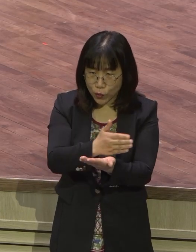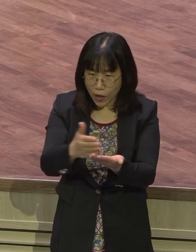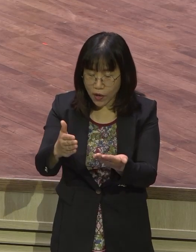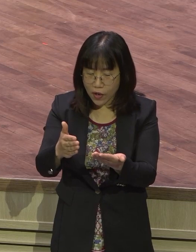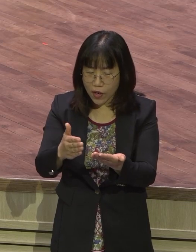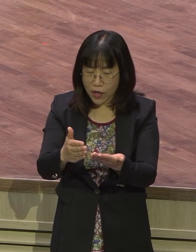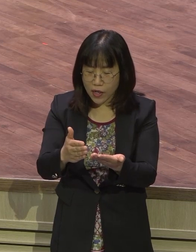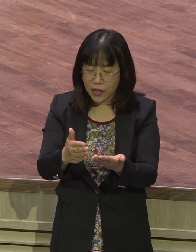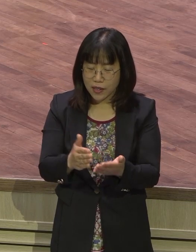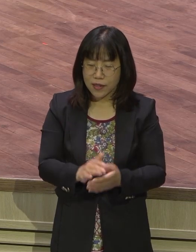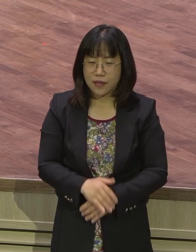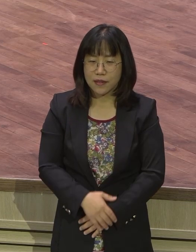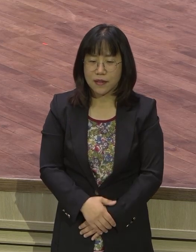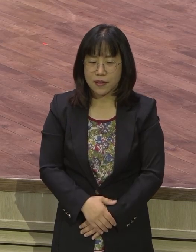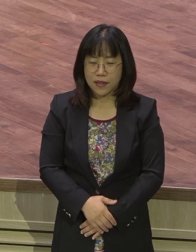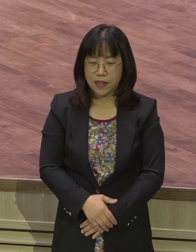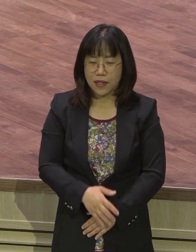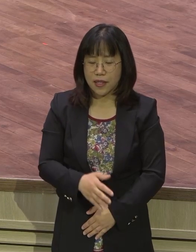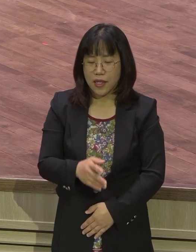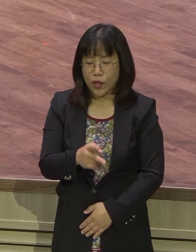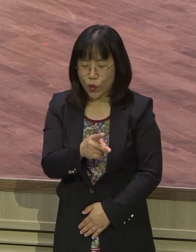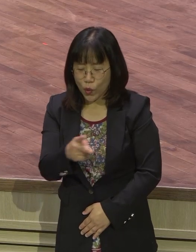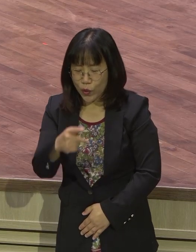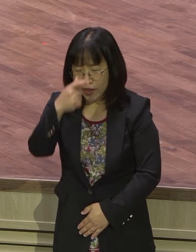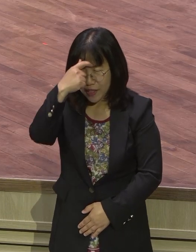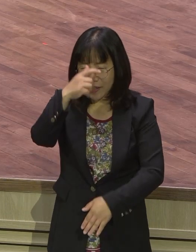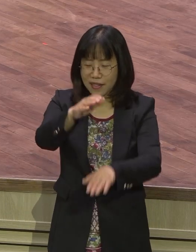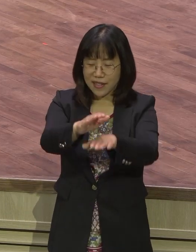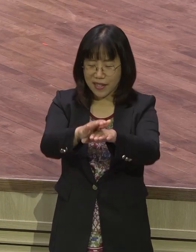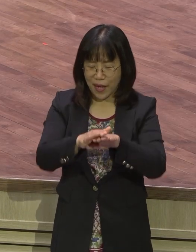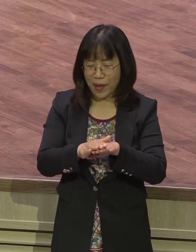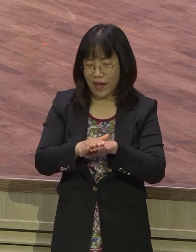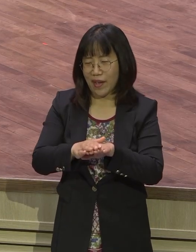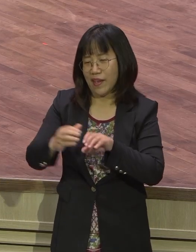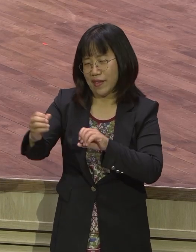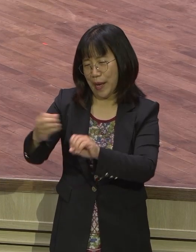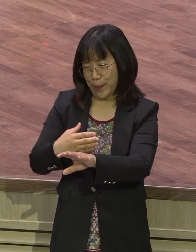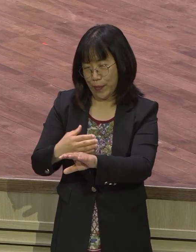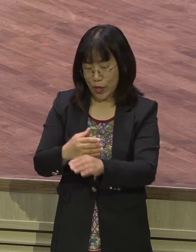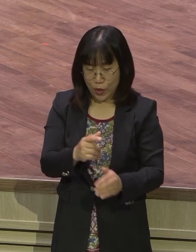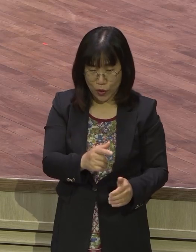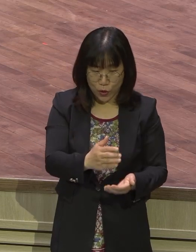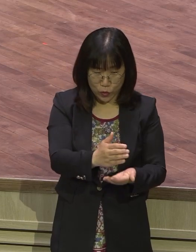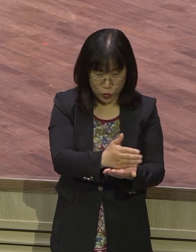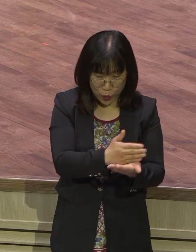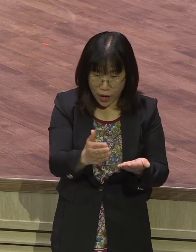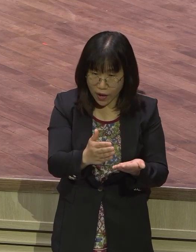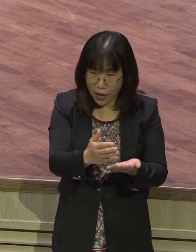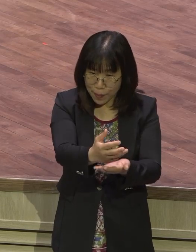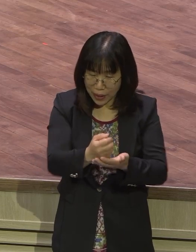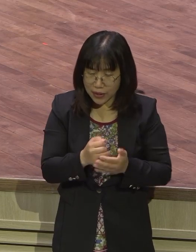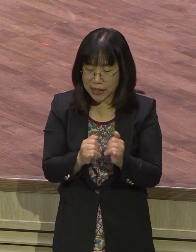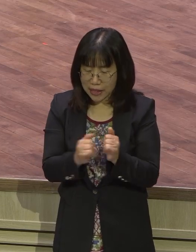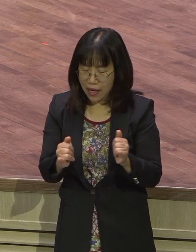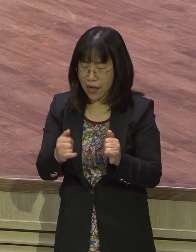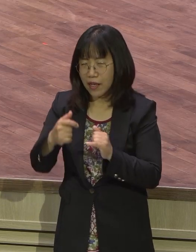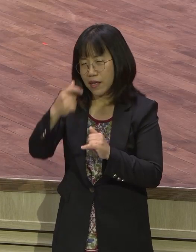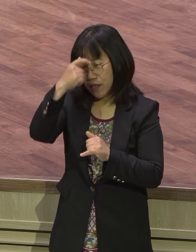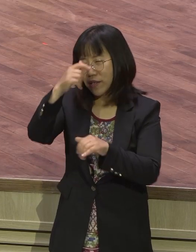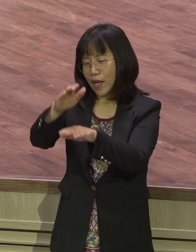바로 오늘 제목입니다. 예배의 답이 있다는 것입니다. 구별된 사람은 예배를 드려요. 예배 속에서